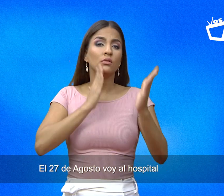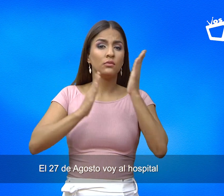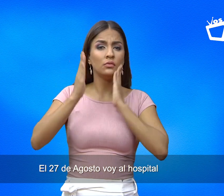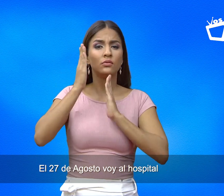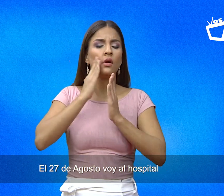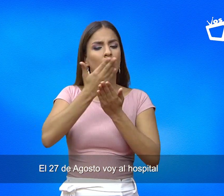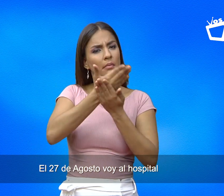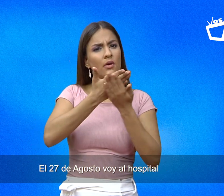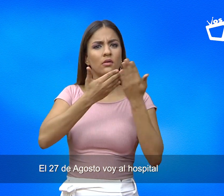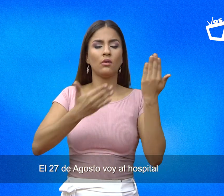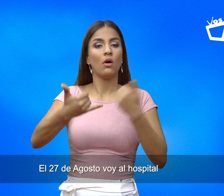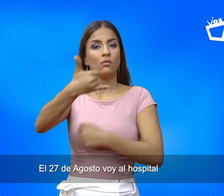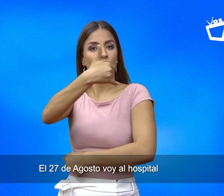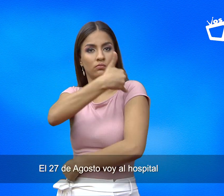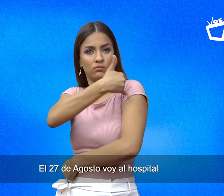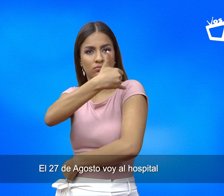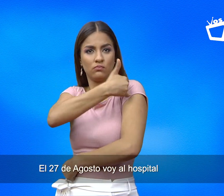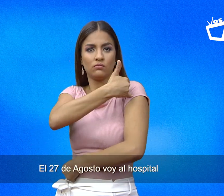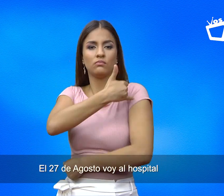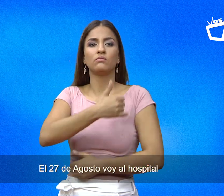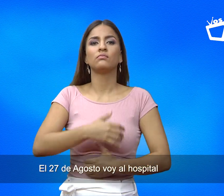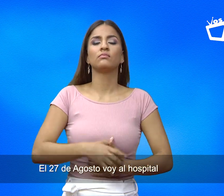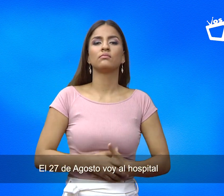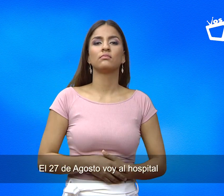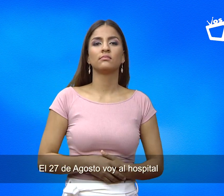el 27 de agosto voy al hospital